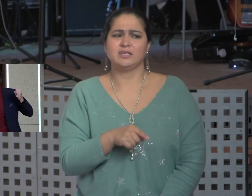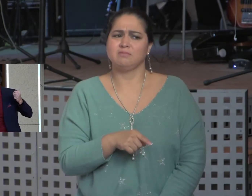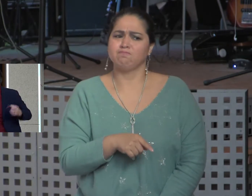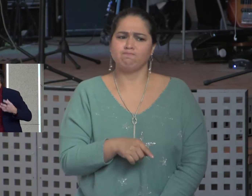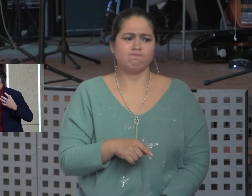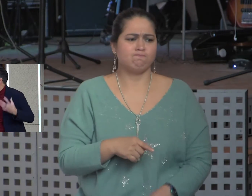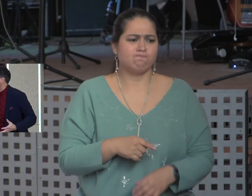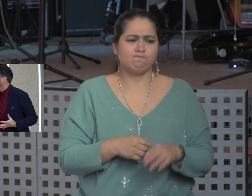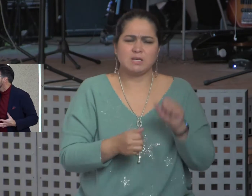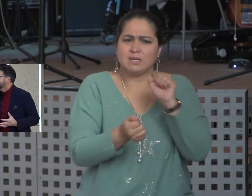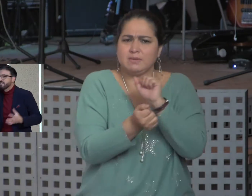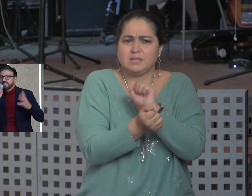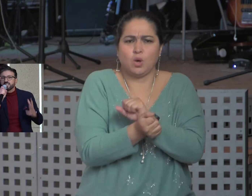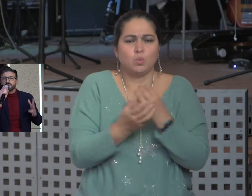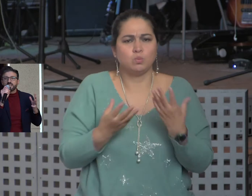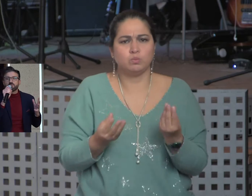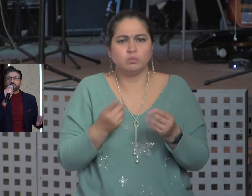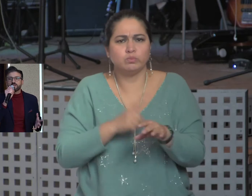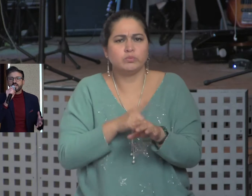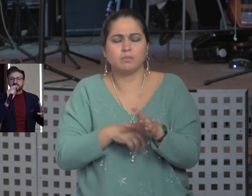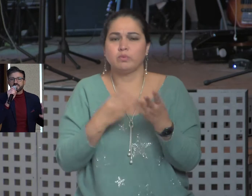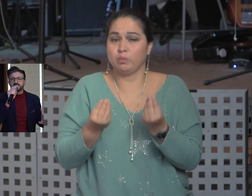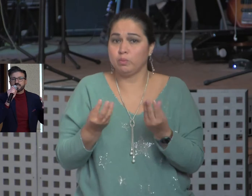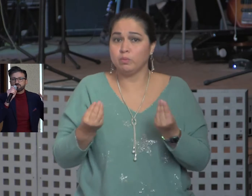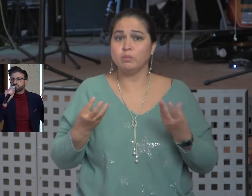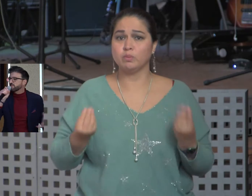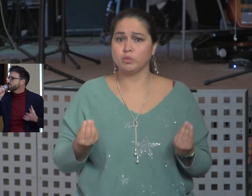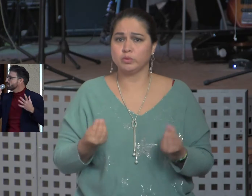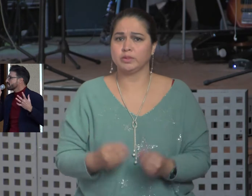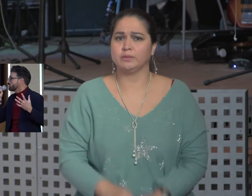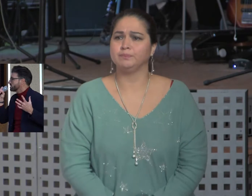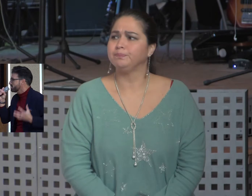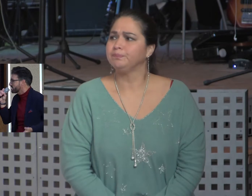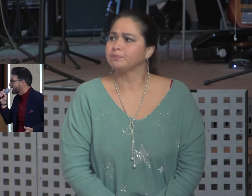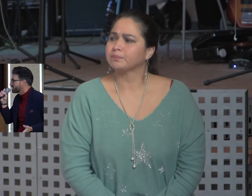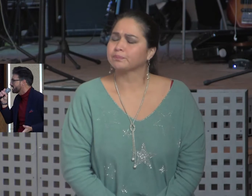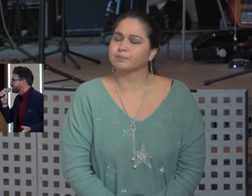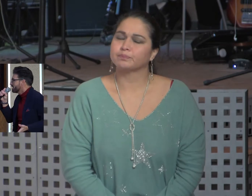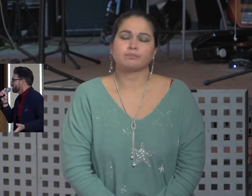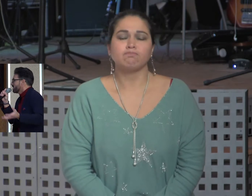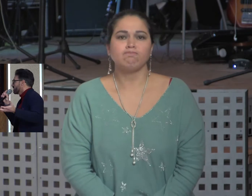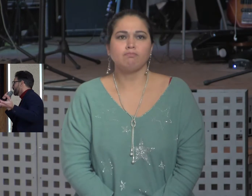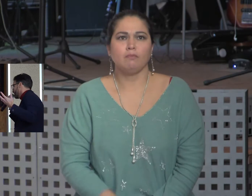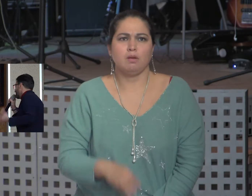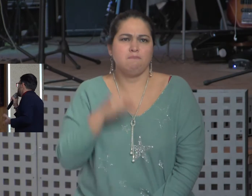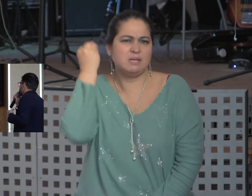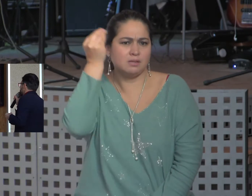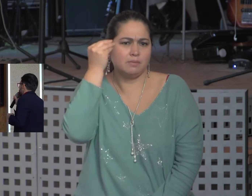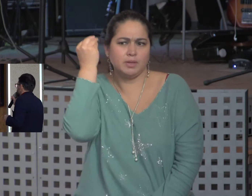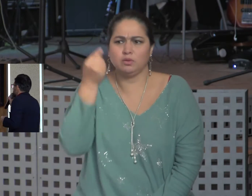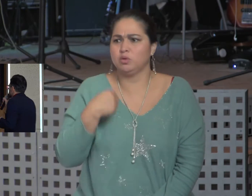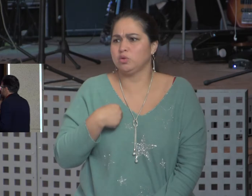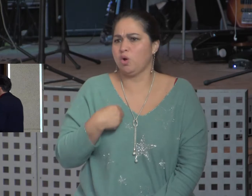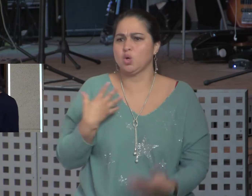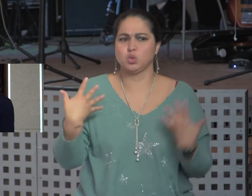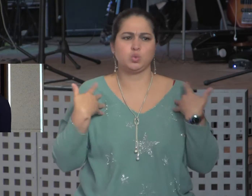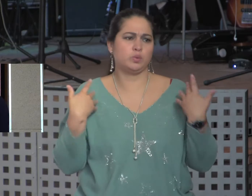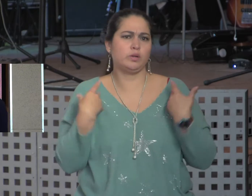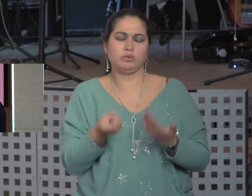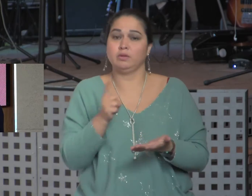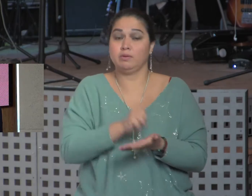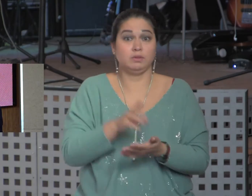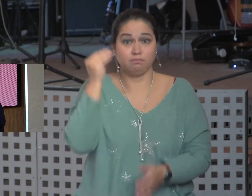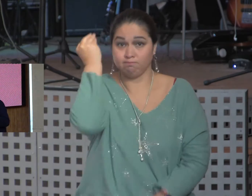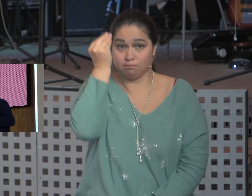No se pensaba nunca que iban a volver a tener que sufrir una cautividad. Nabucodonosor